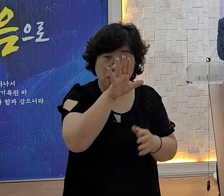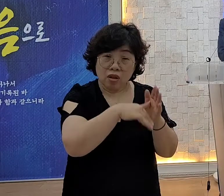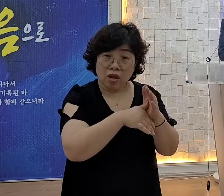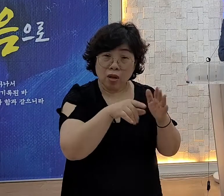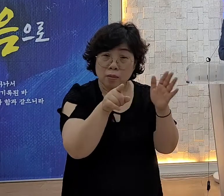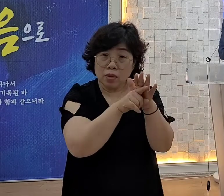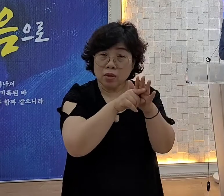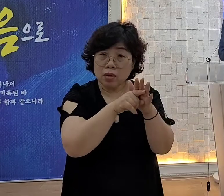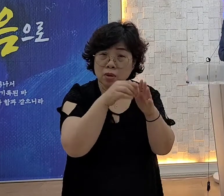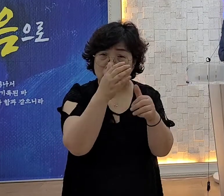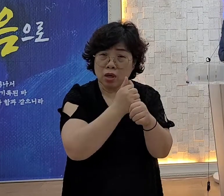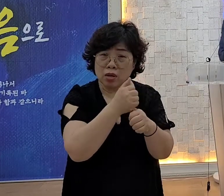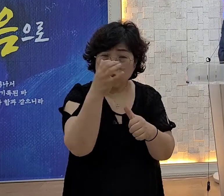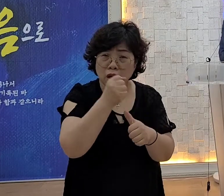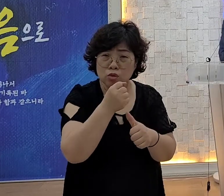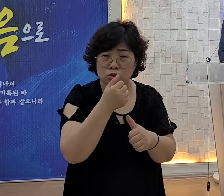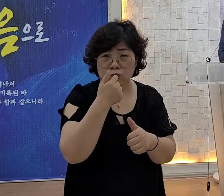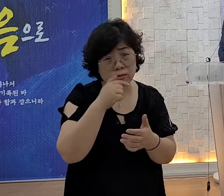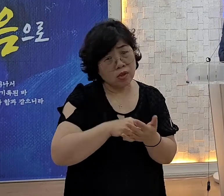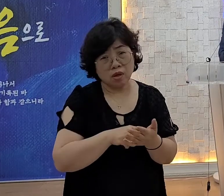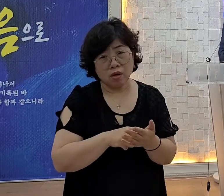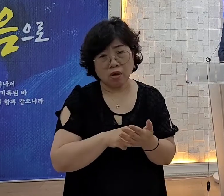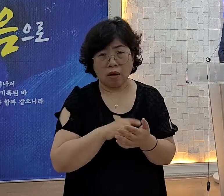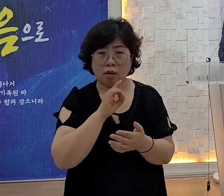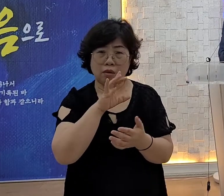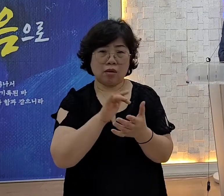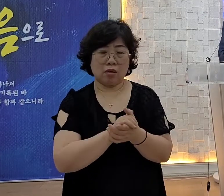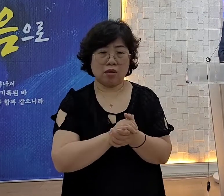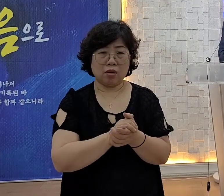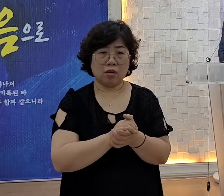그걸 믿음으로 의로여기다. 그 믿음이 도대체 뭘까요?